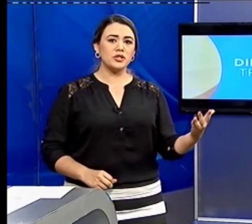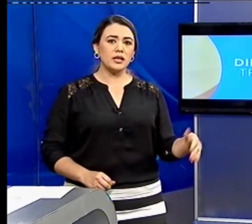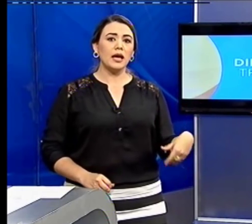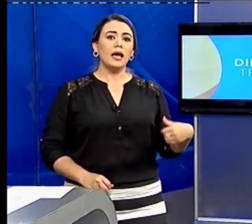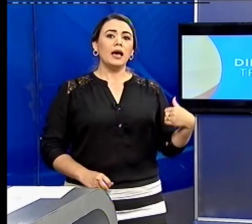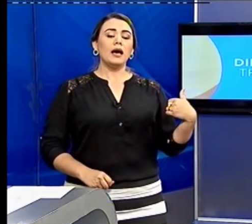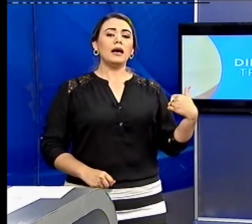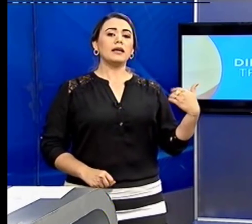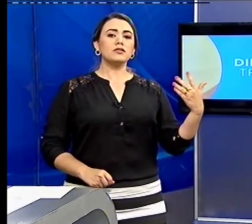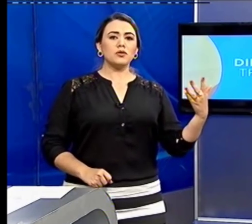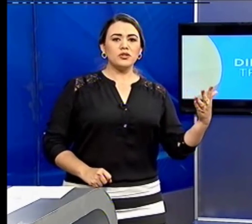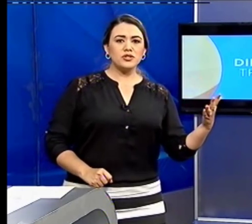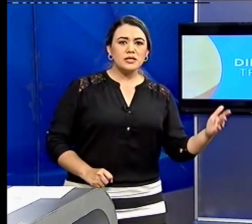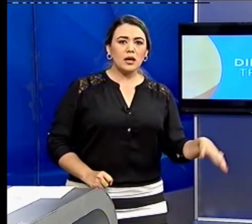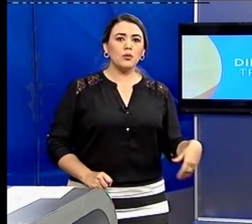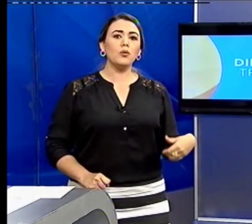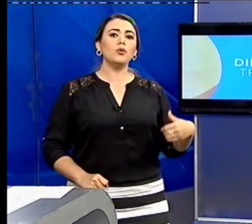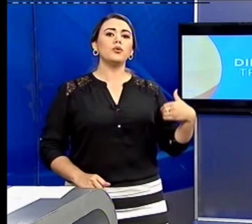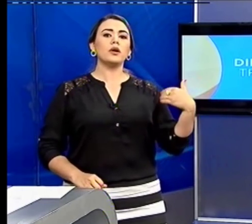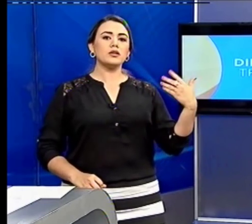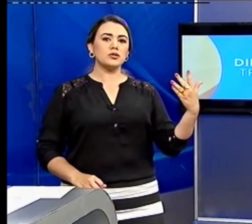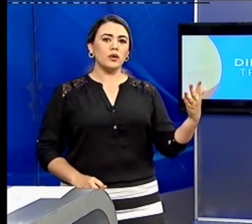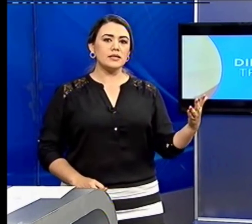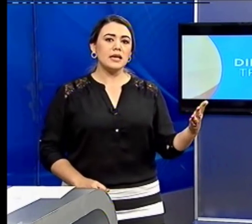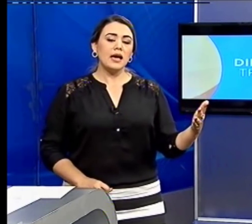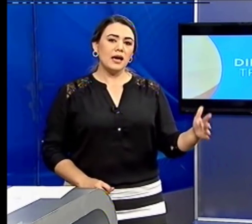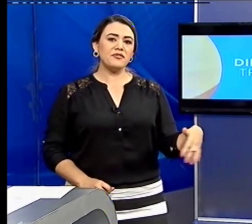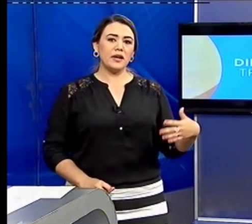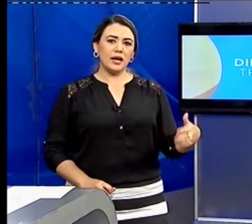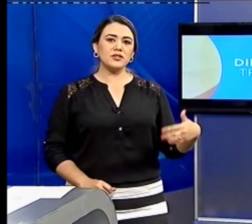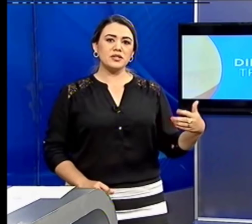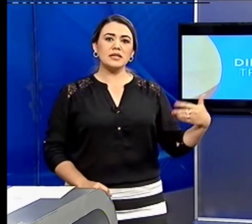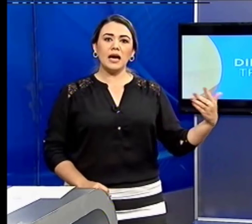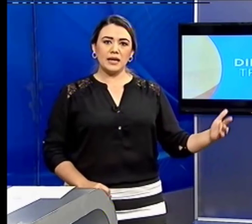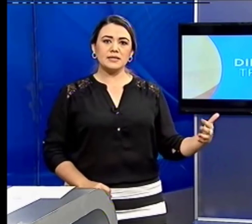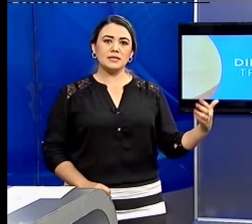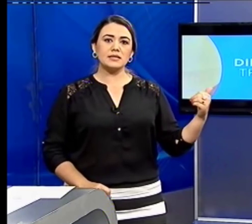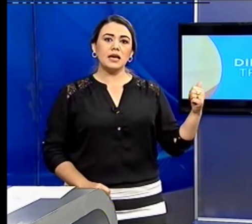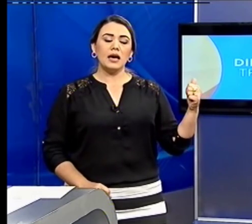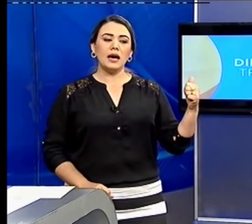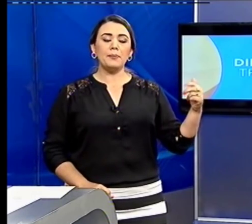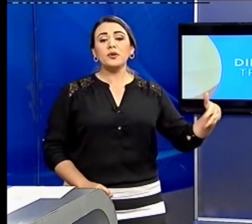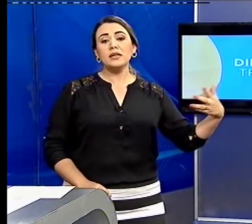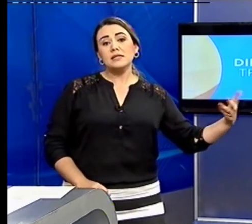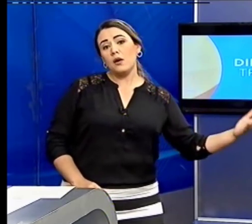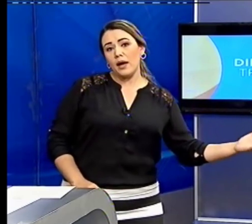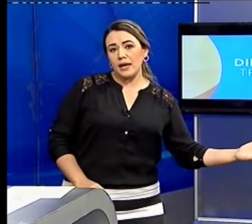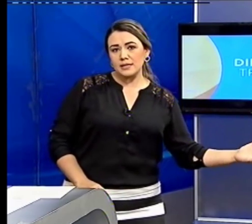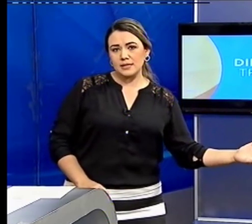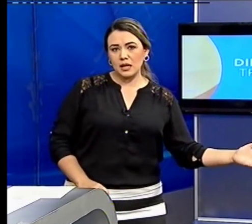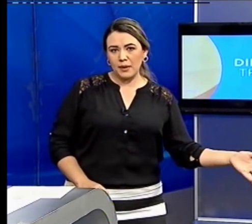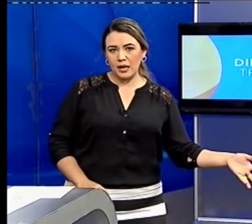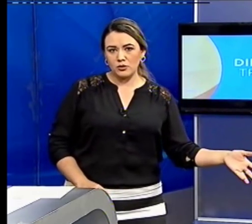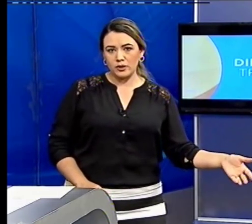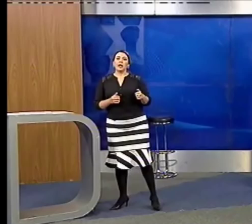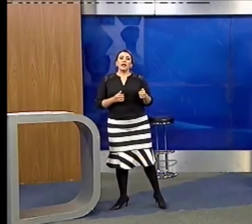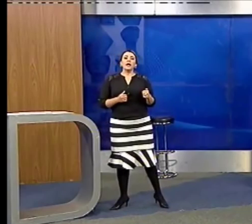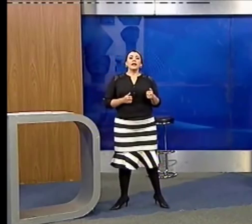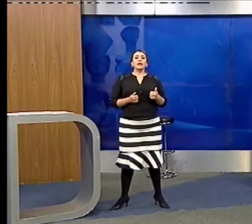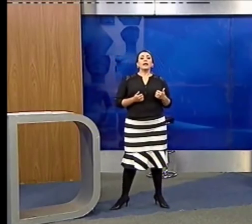discutir questões de seguro, questões referentes a esses, a proteção a esses trabalhadores.